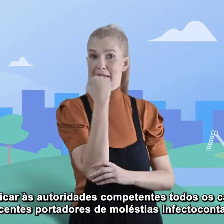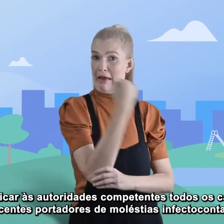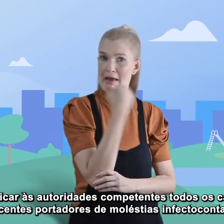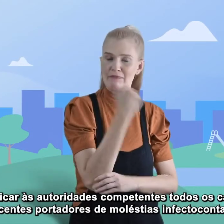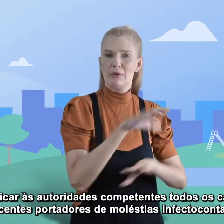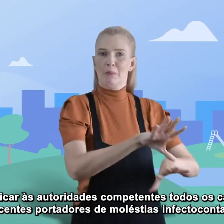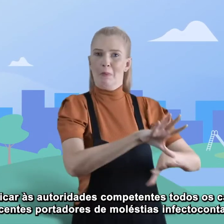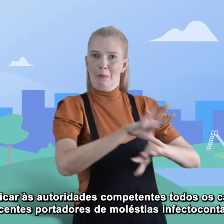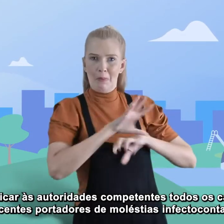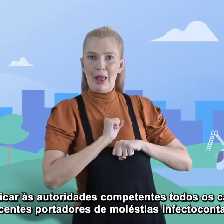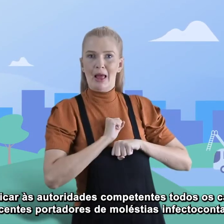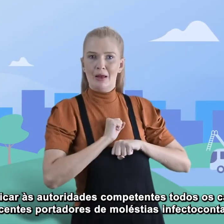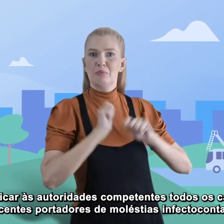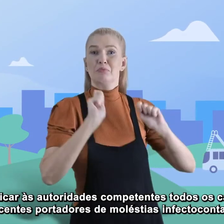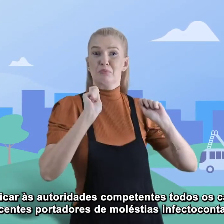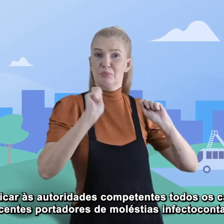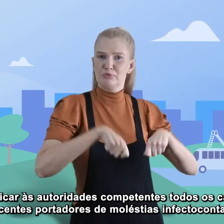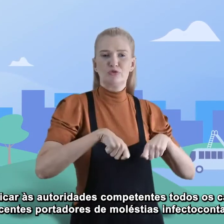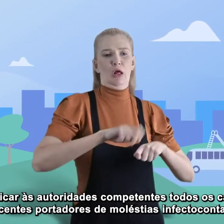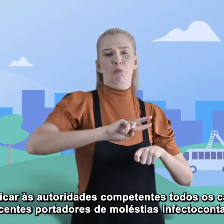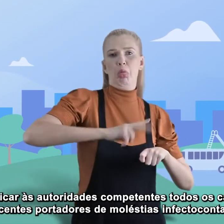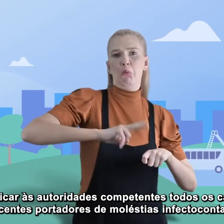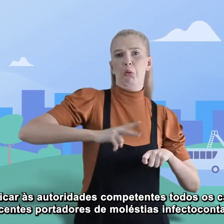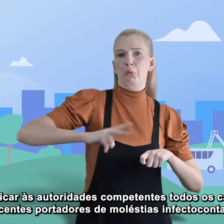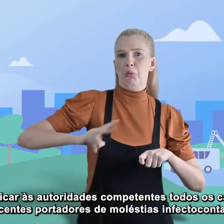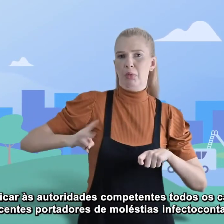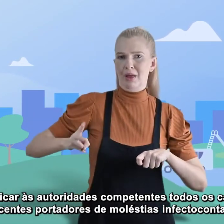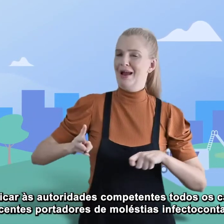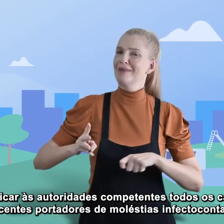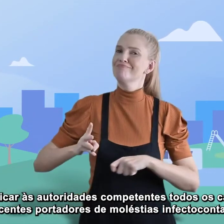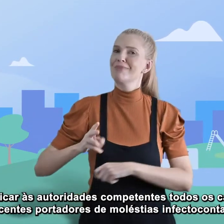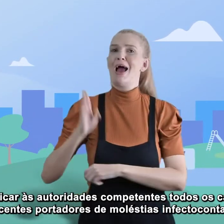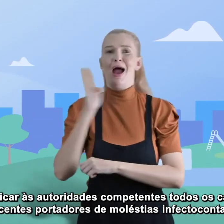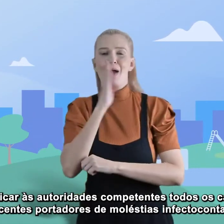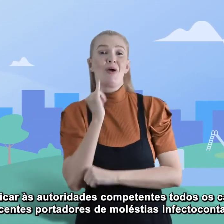adolescentes portadores de moléstias infecto-contagiosas.